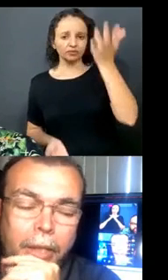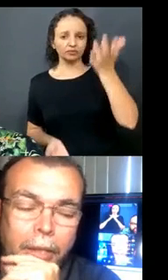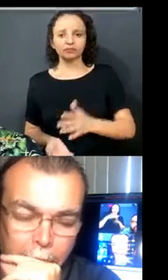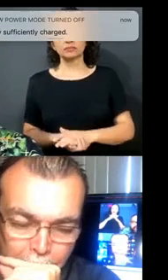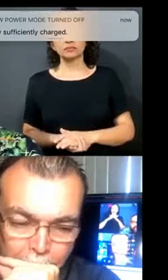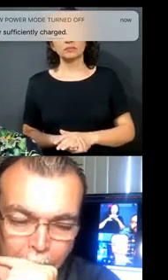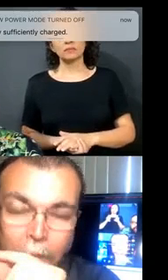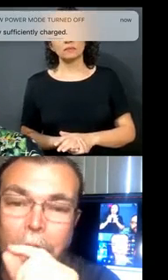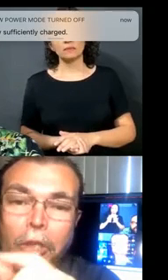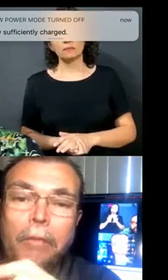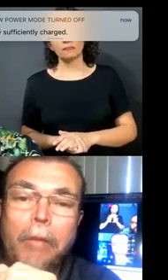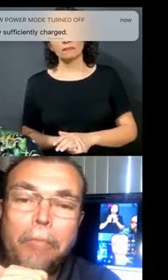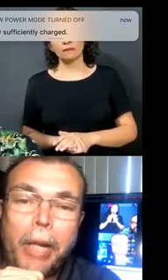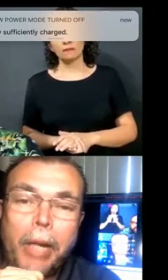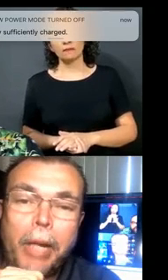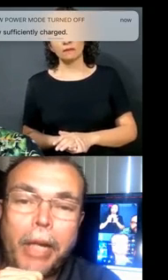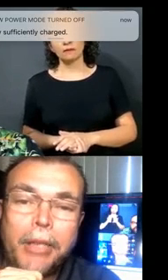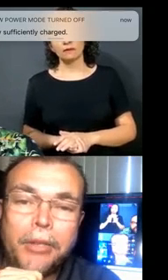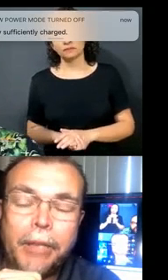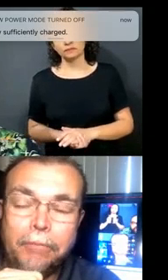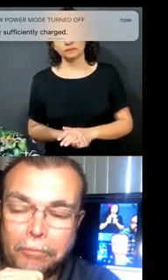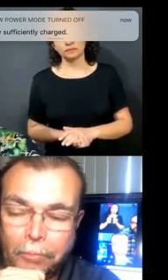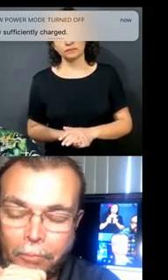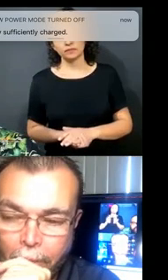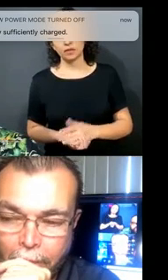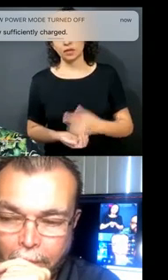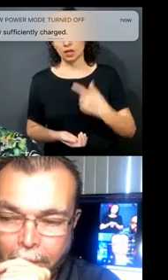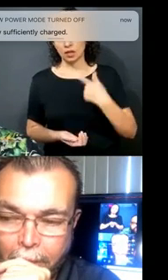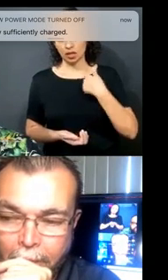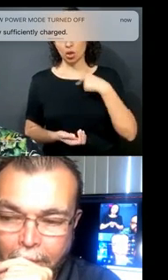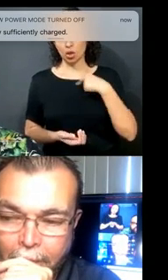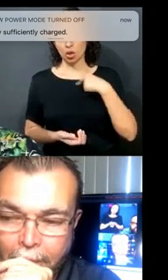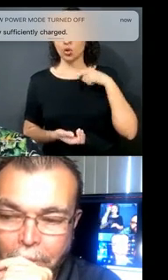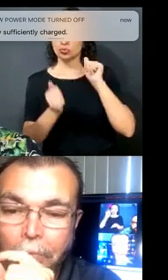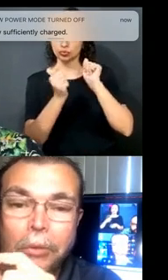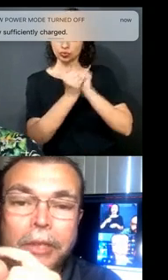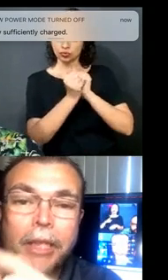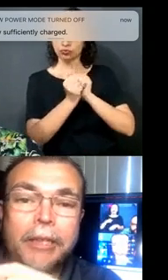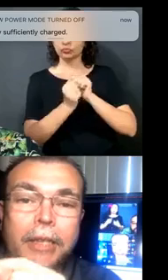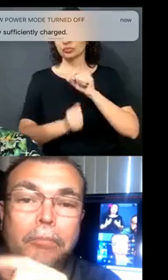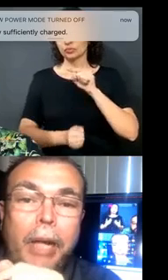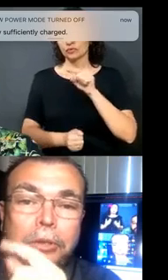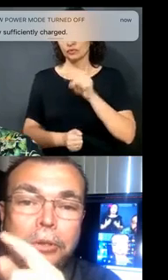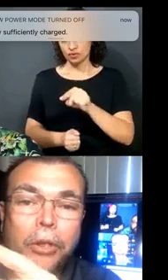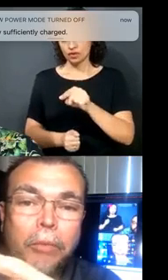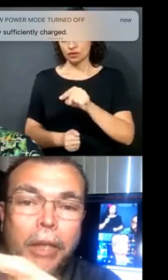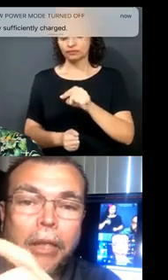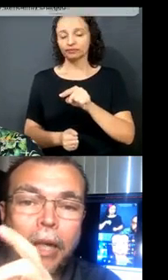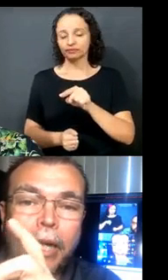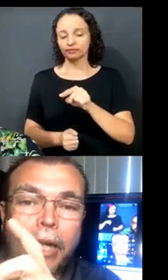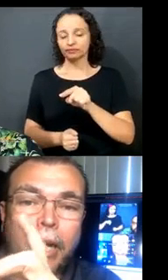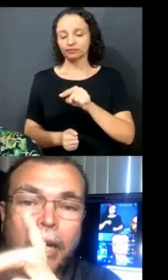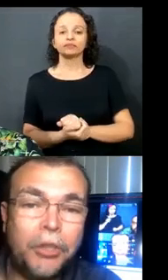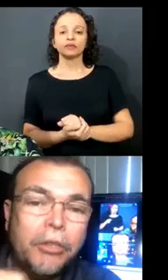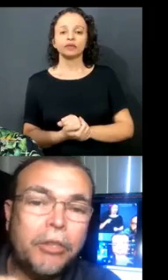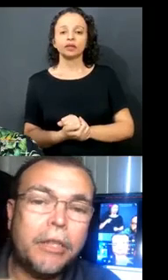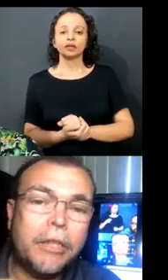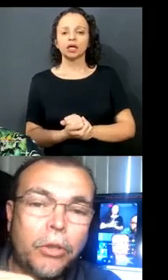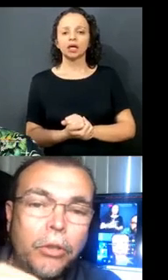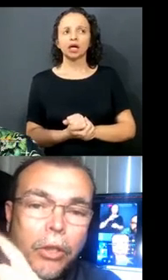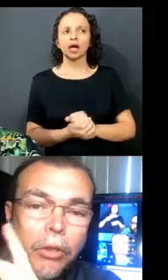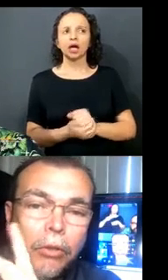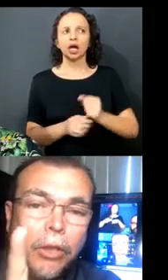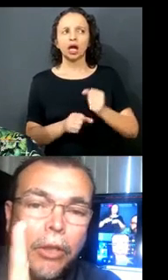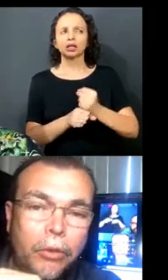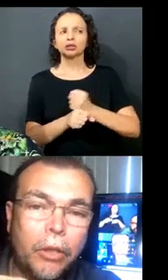pastor Aguinaldo, eu estou na mesma página com você. Isso foi uma mudança que passou em mim há 20 anos